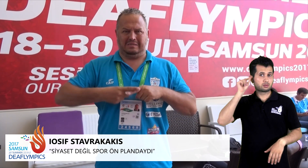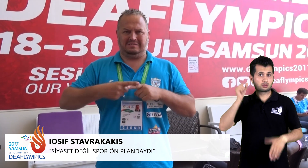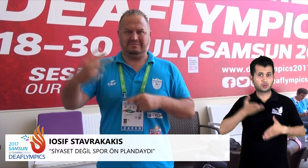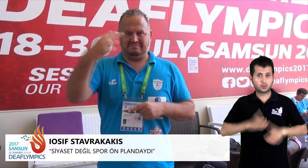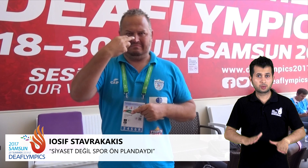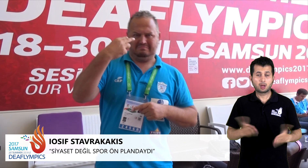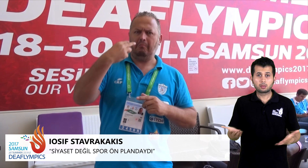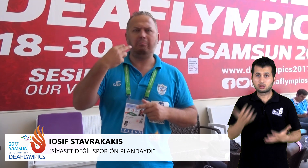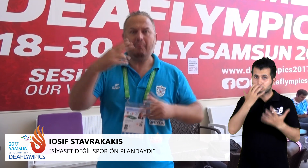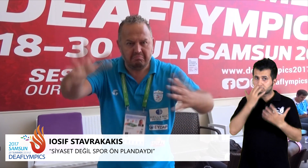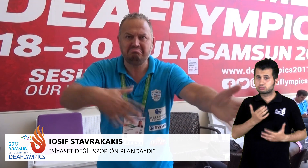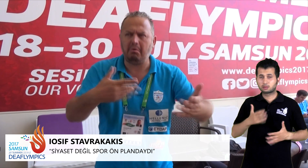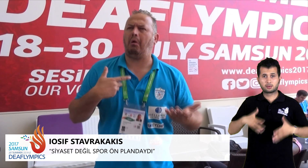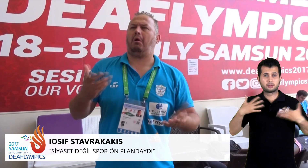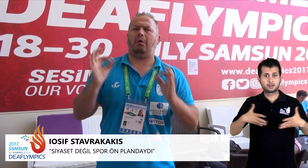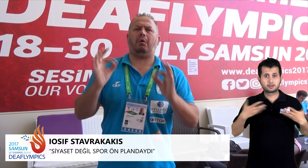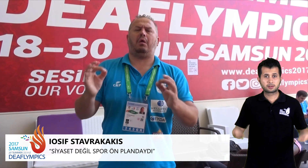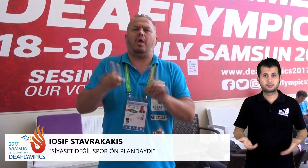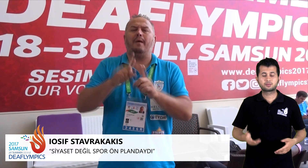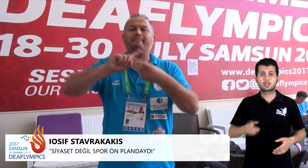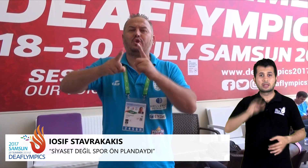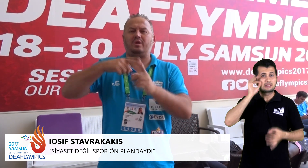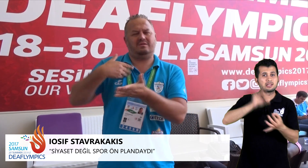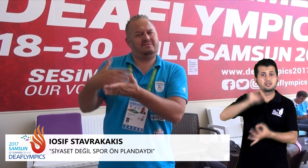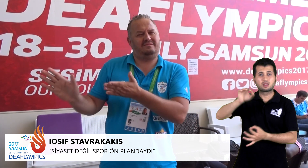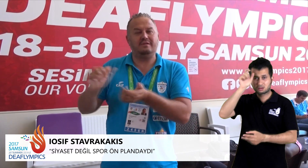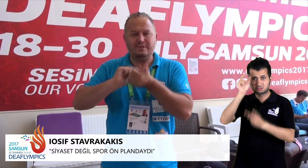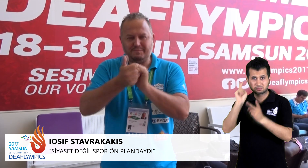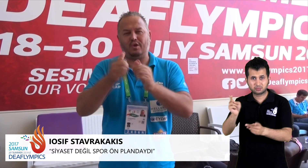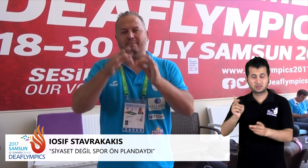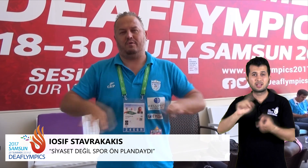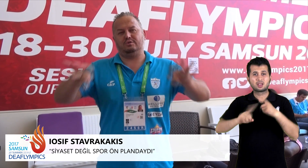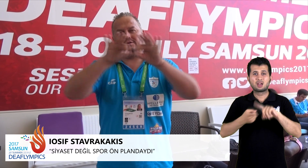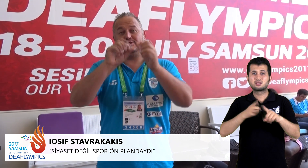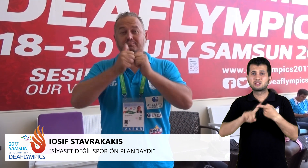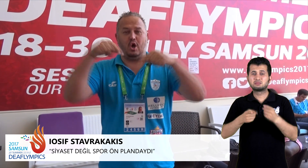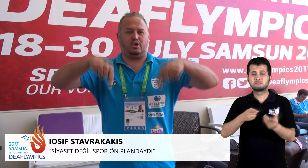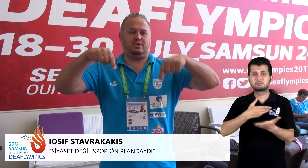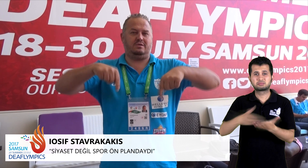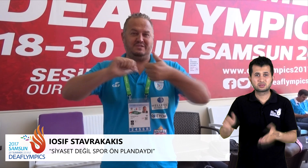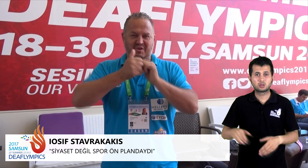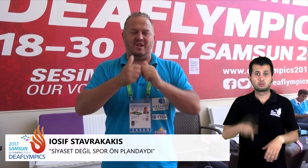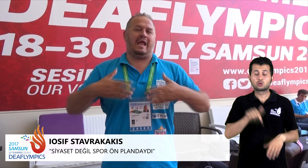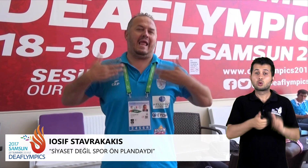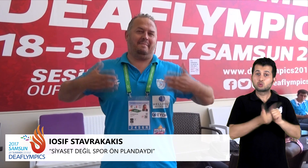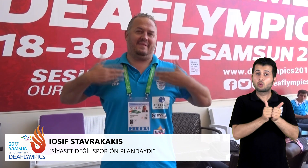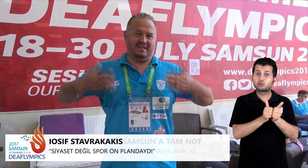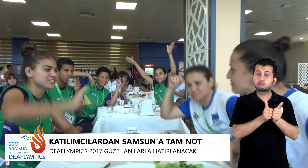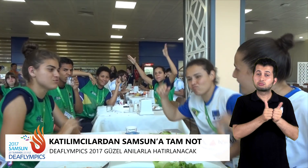sevindirdi. İnsanlar siyaseti kenara atmış. Burada politikadan ziyade sporun önde olması beni mutlu